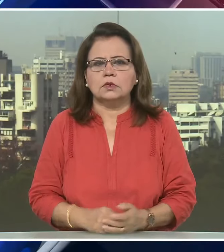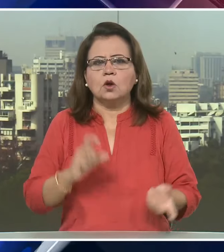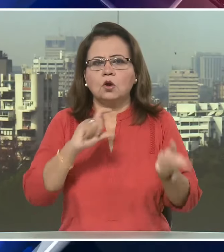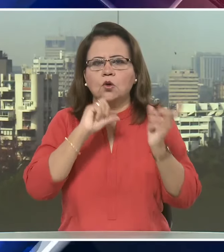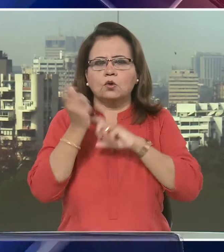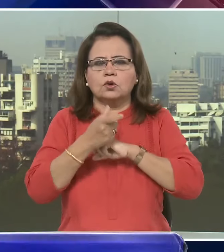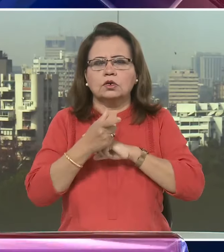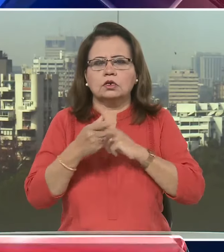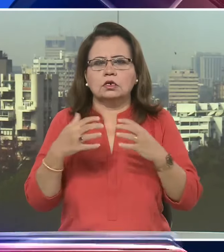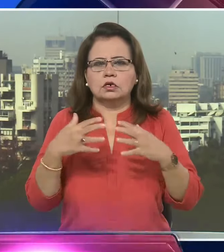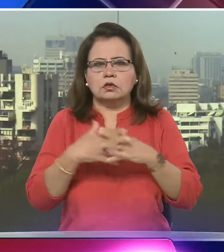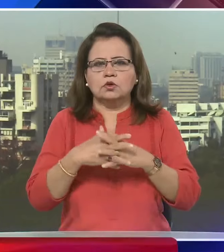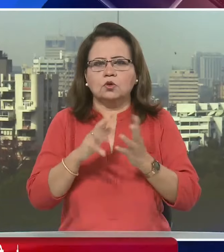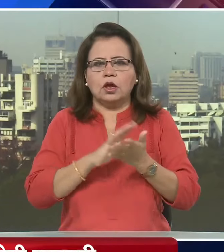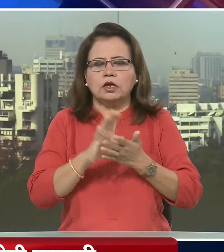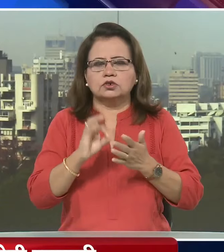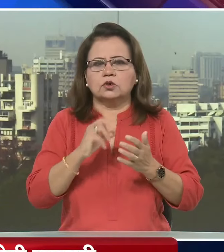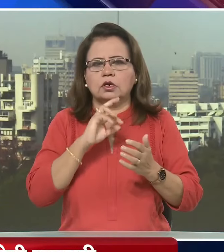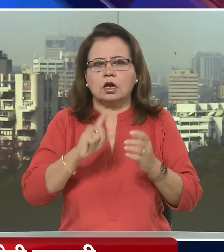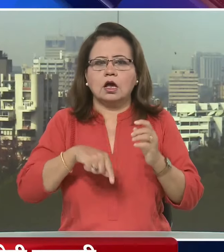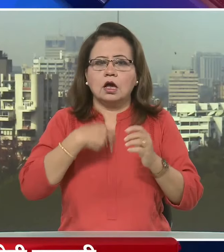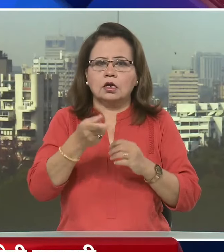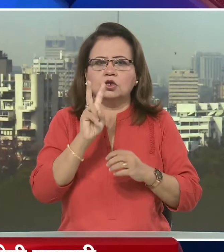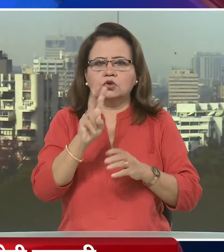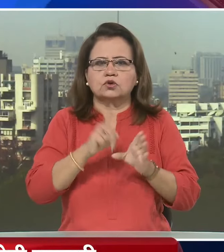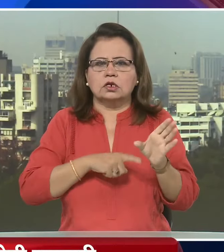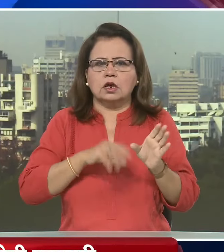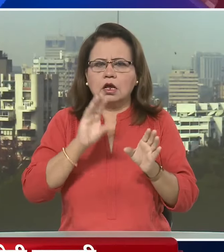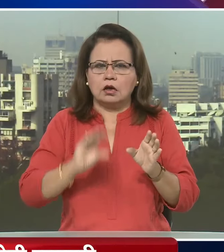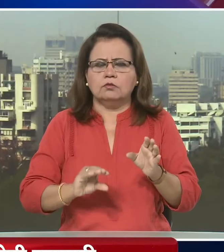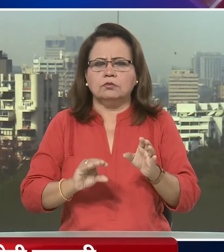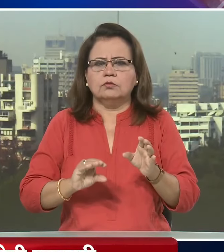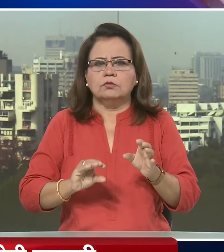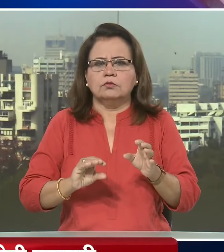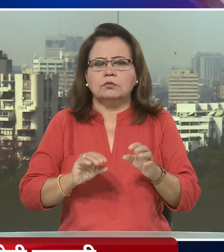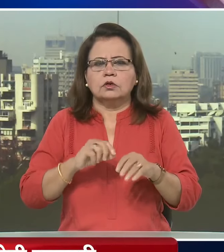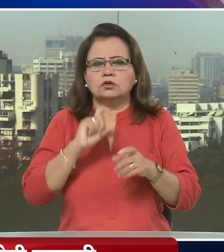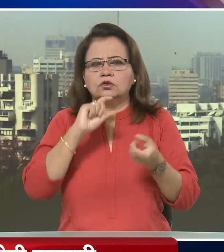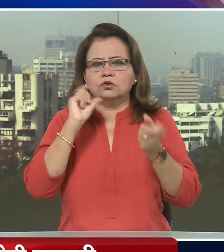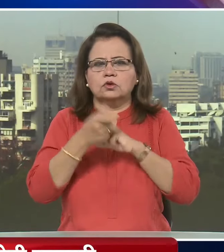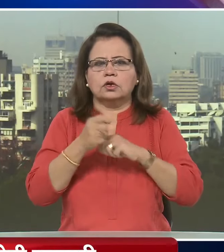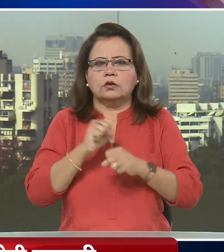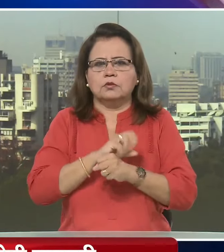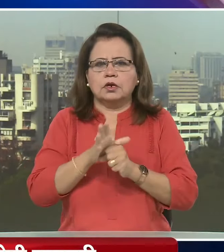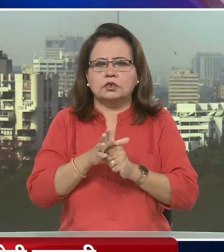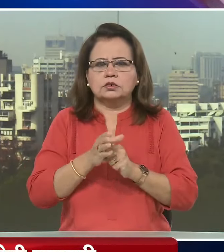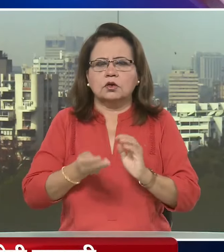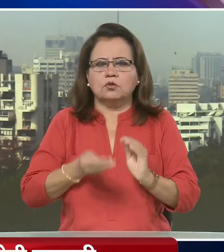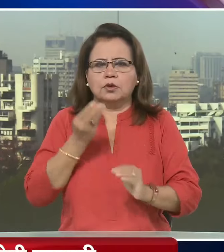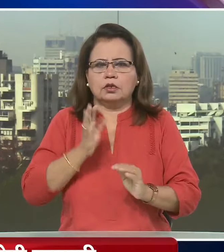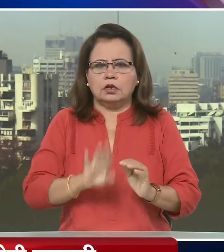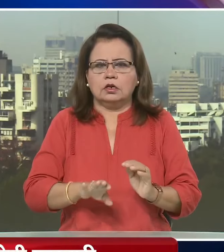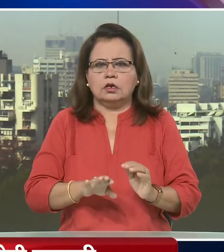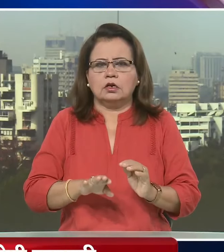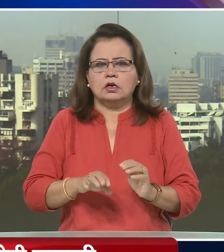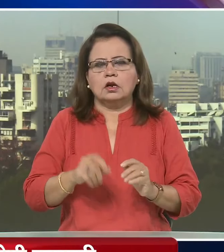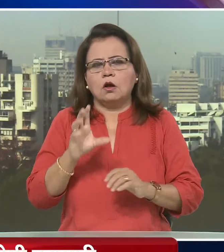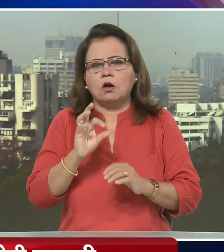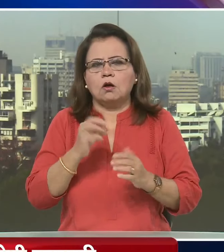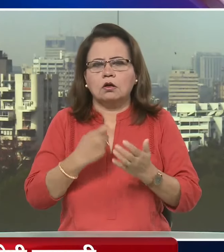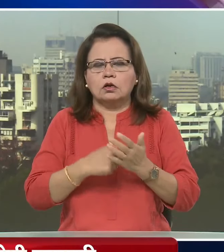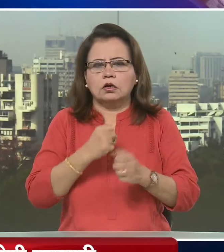विश्व स्वास्थ्य संगठन ने कहा, अगले 2 साल से कम वक्त में दुनिया के कोरोना महामारी से उबरने की उम्मीद।